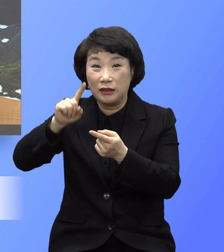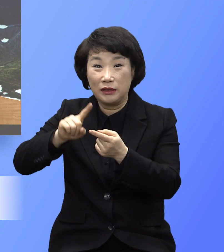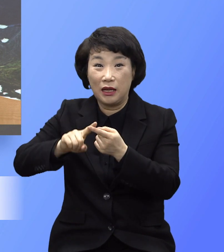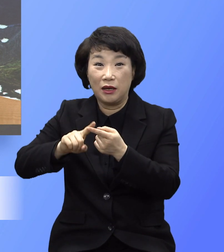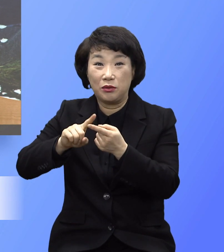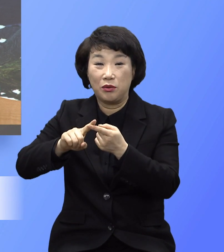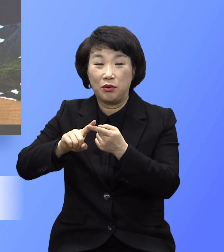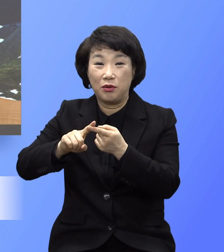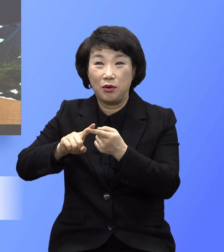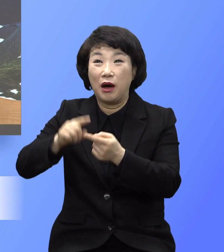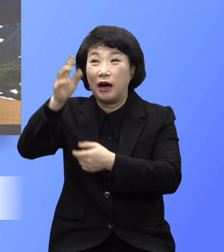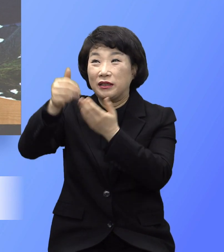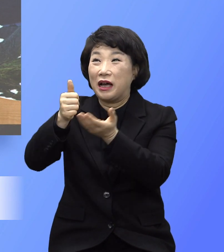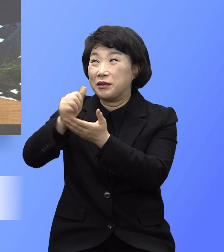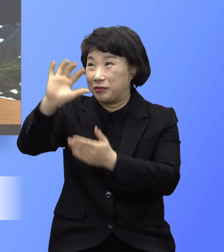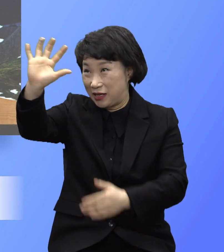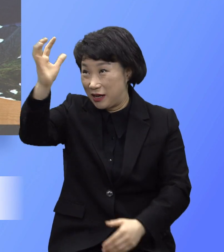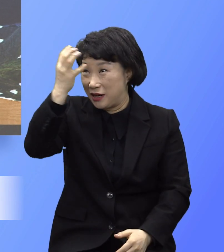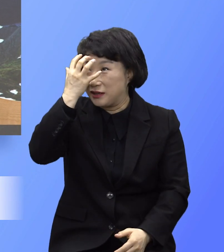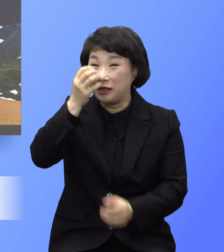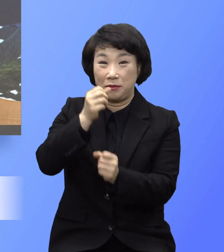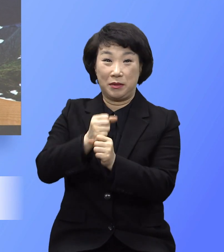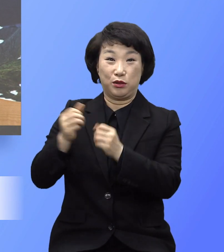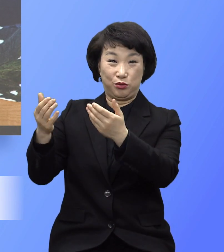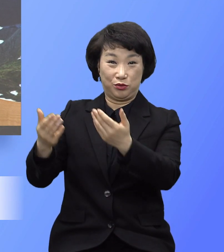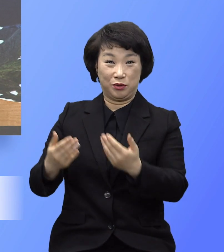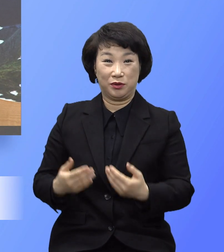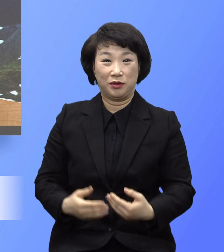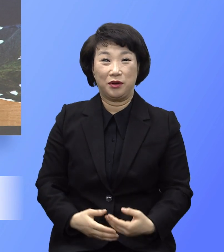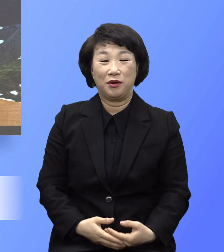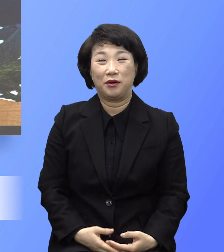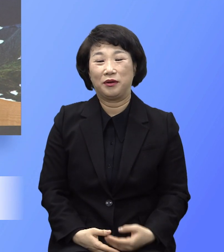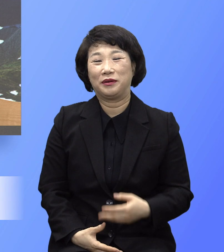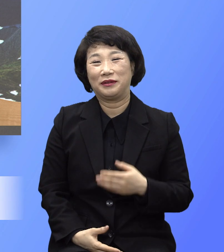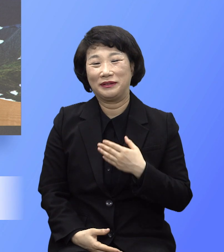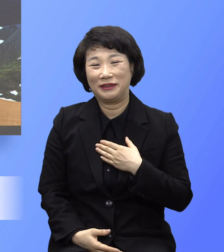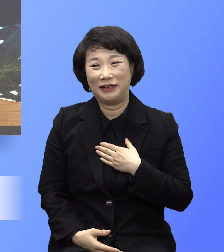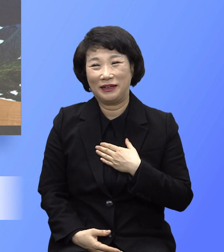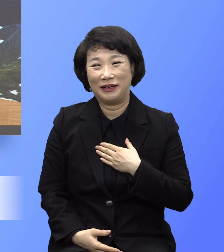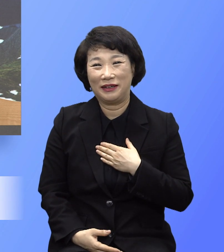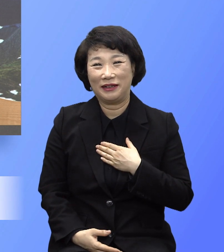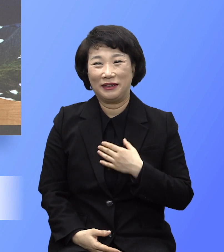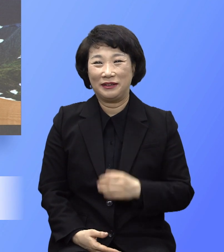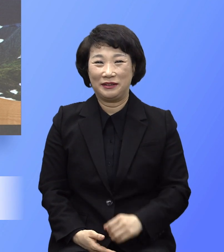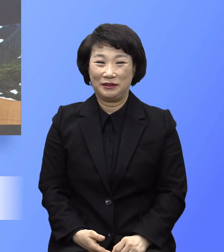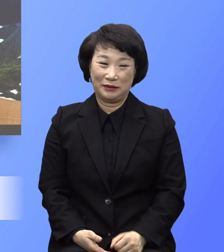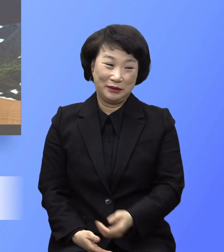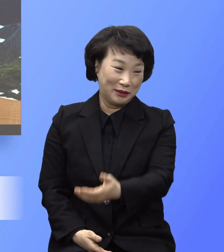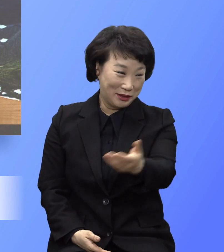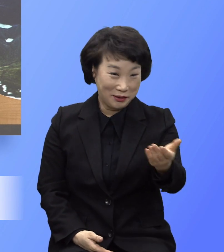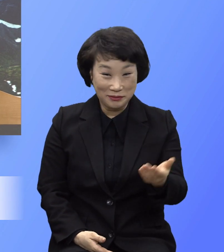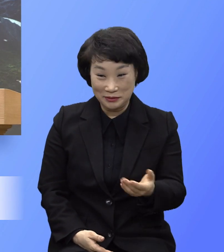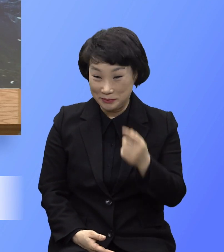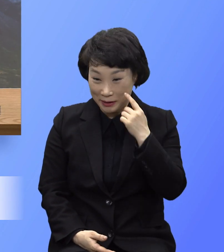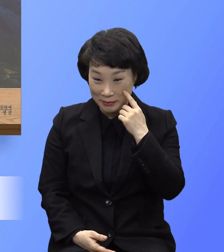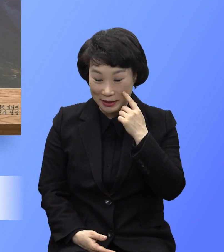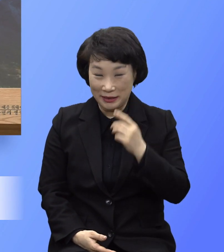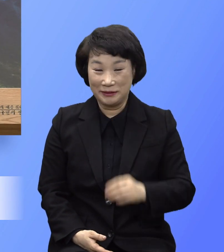모양대로 하나님 닮게 만들었다 이 말이요. 예, 여러분 보세요.